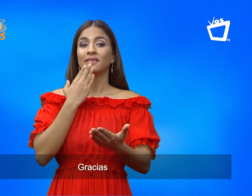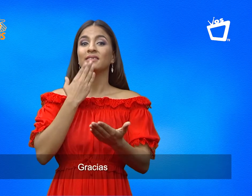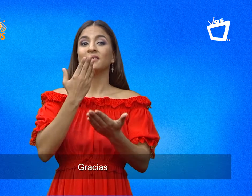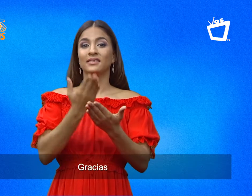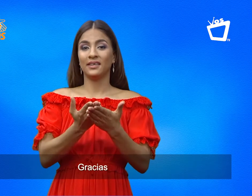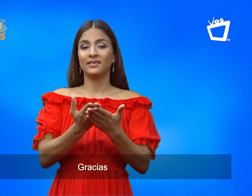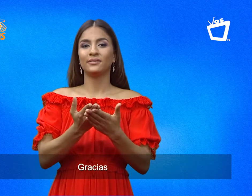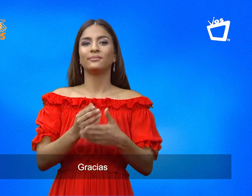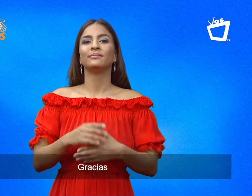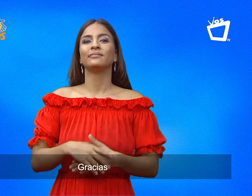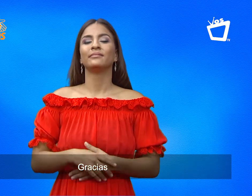gracias